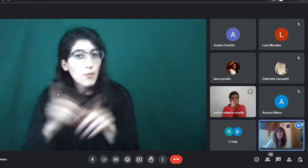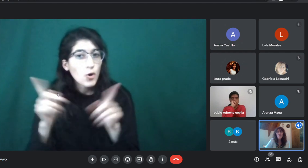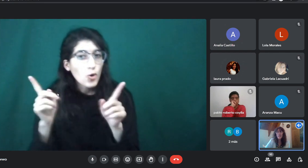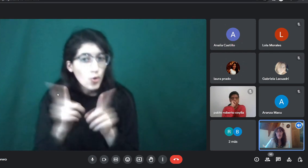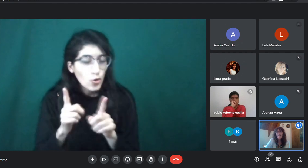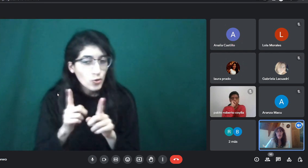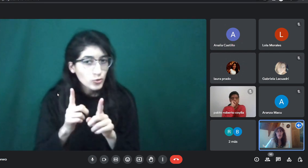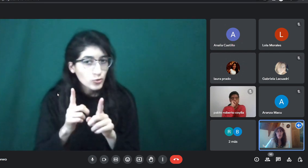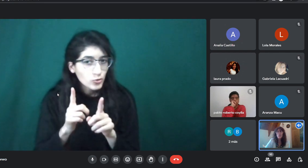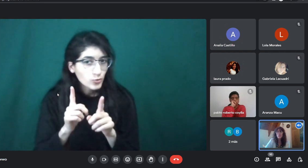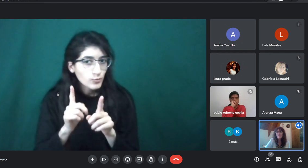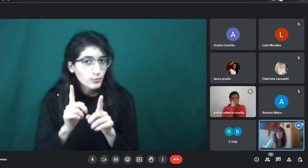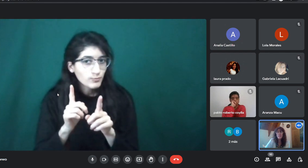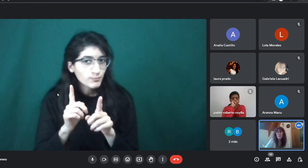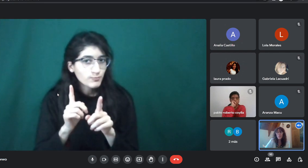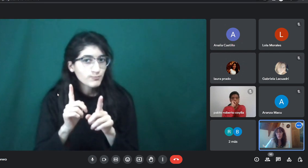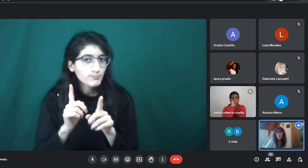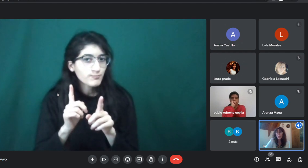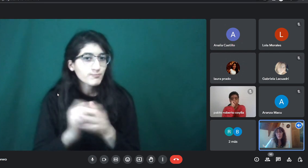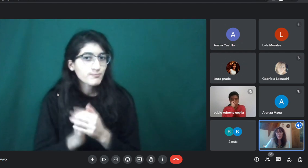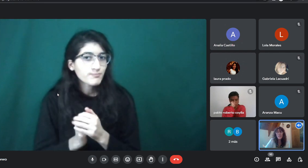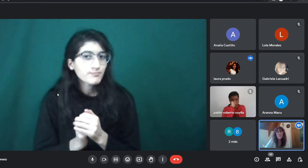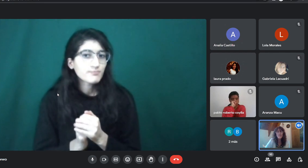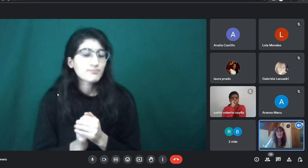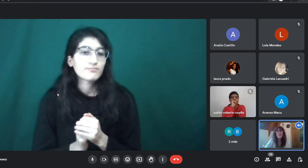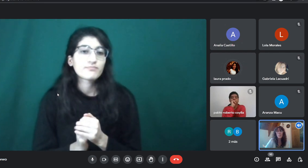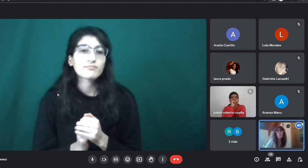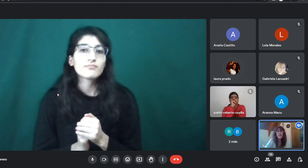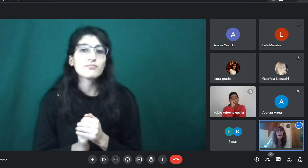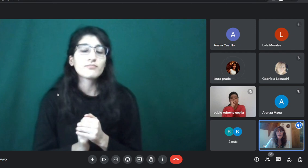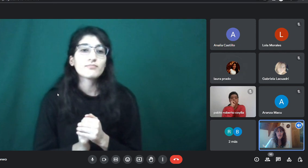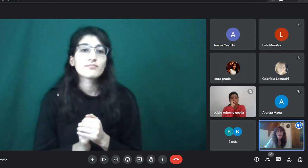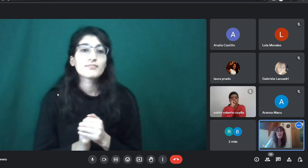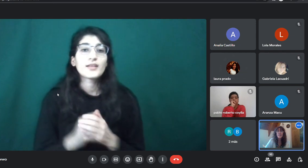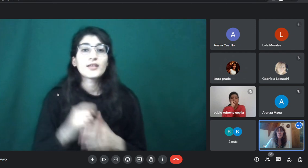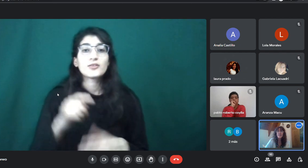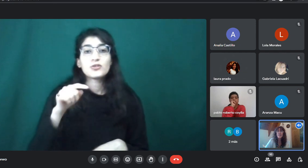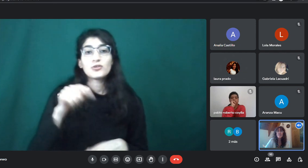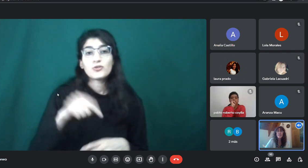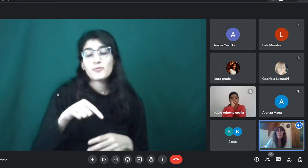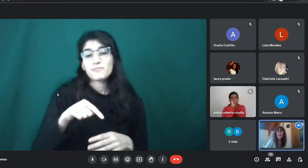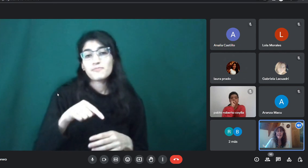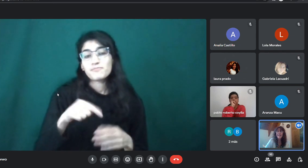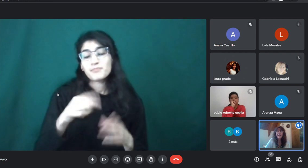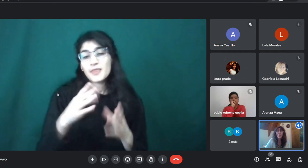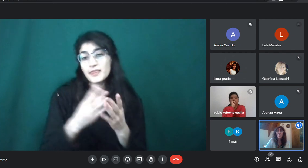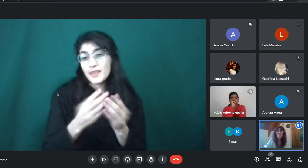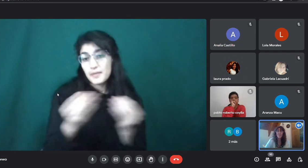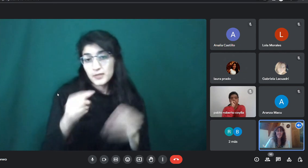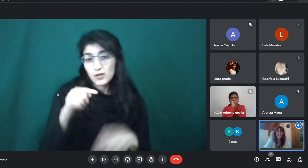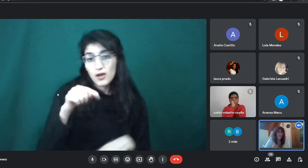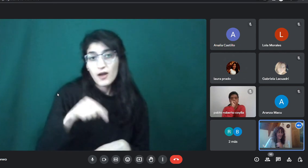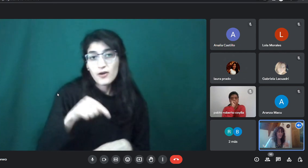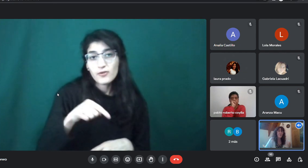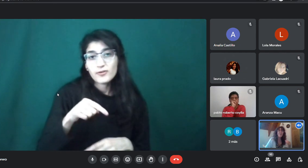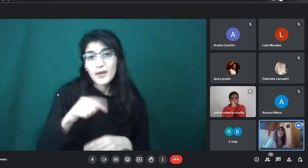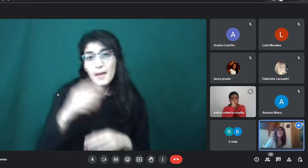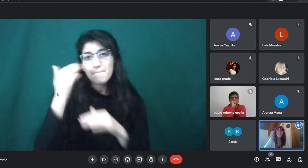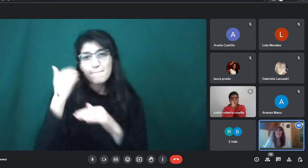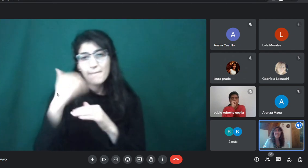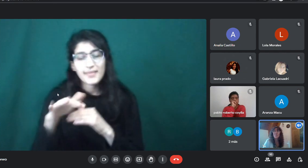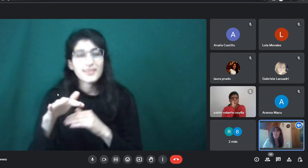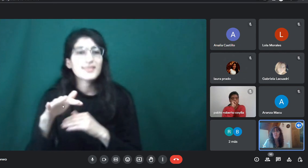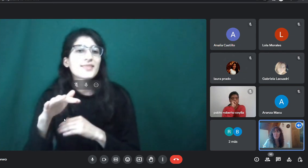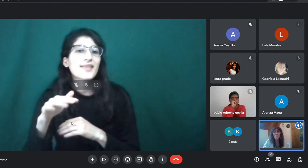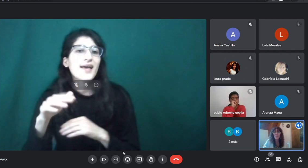Así que cuando termine ya se las publicaré. Y sería la 8. Vengo atrasada